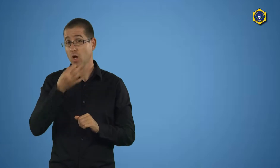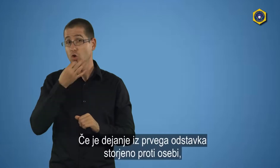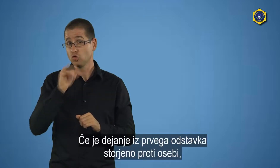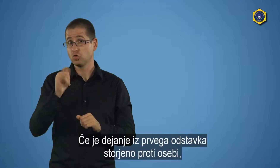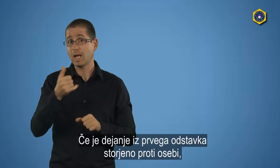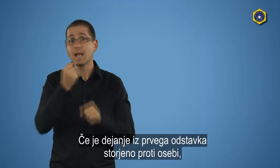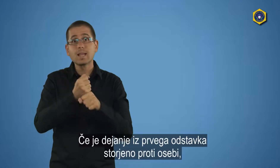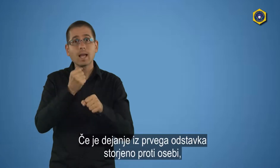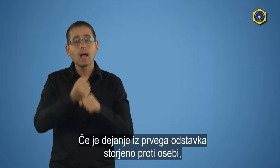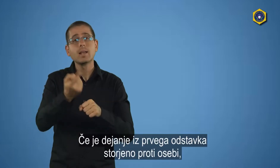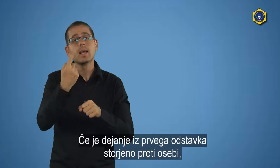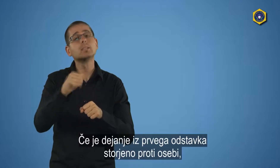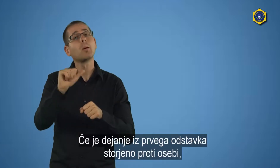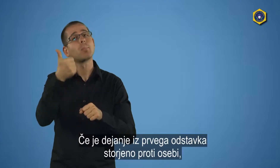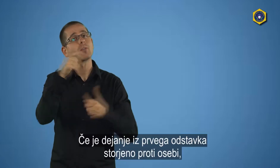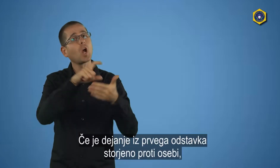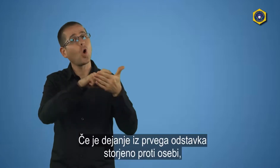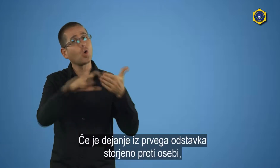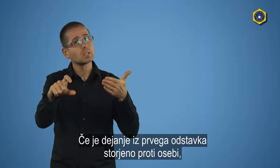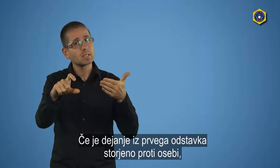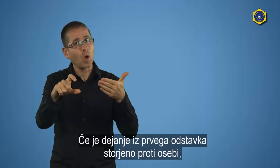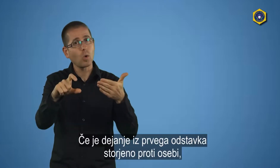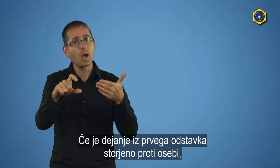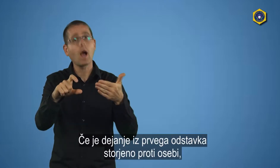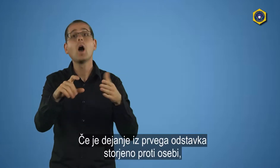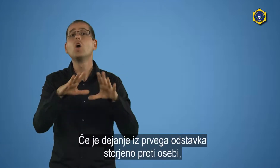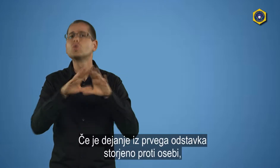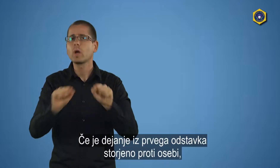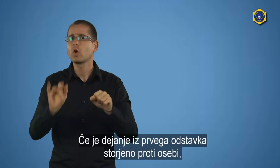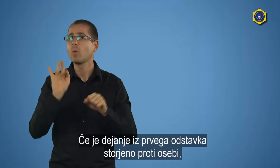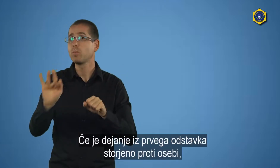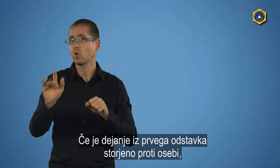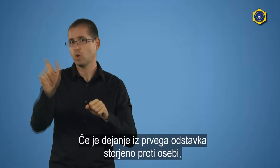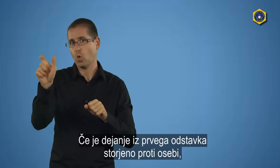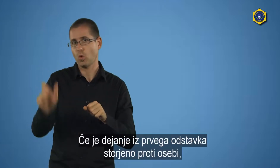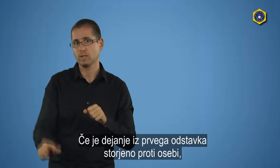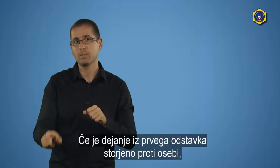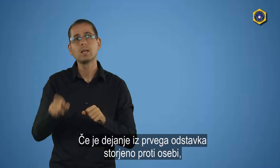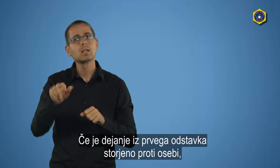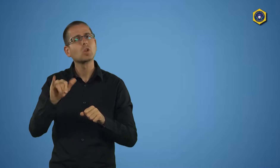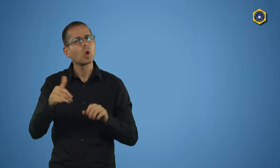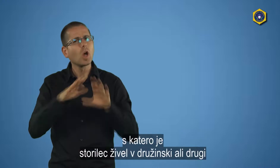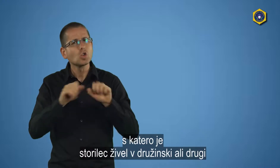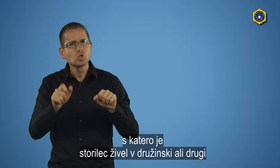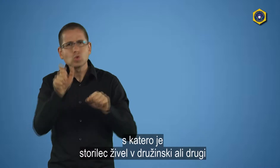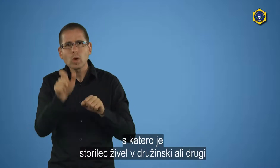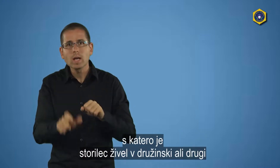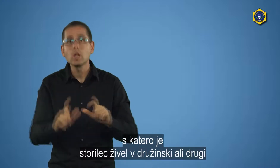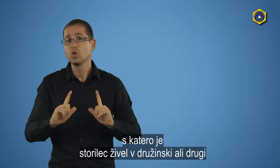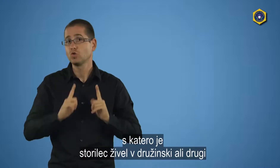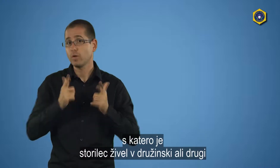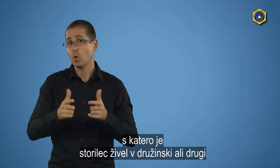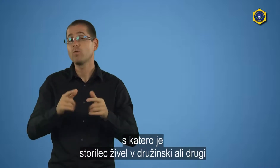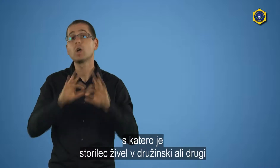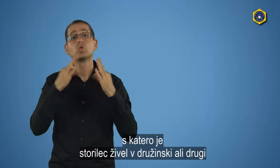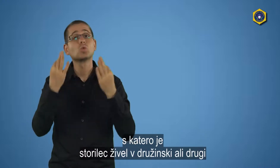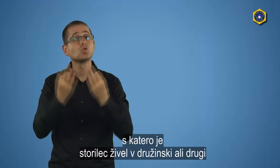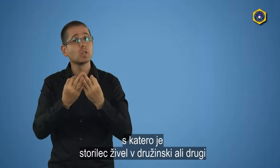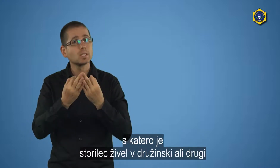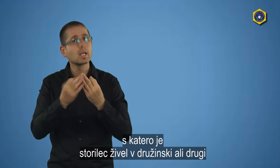Če je dejanje iz prvega odstavka storjeno proti osebi, s katero je storilec živel v družinski ali drugi